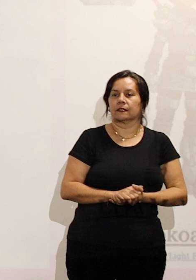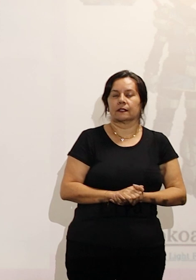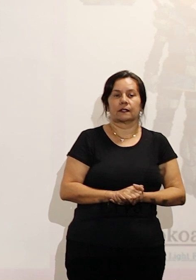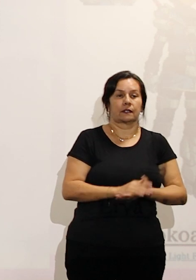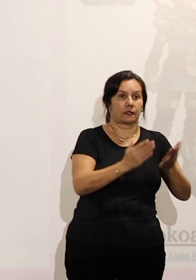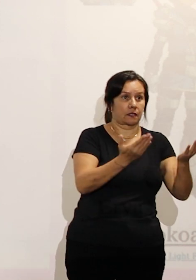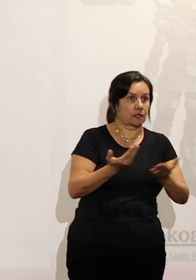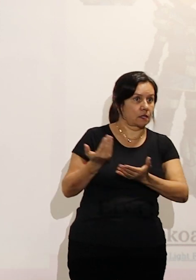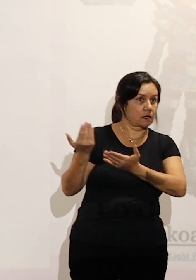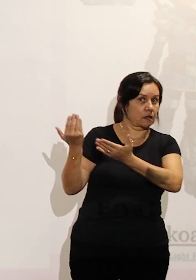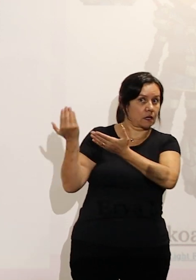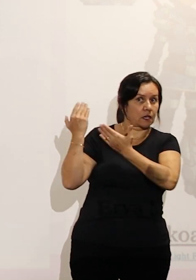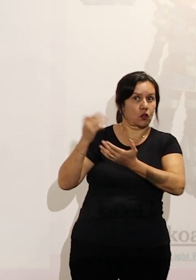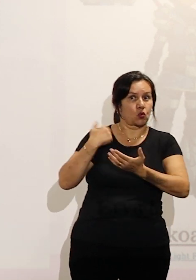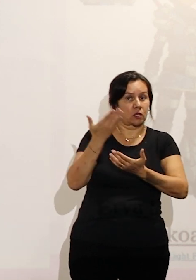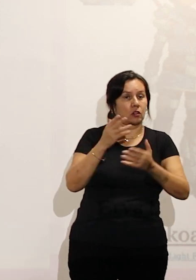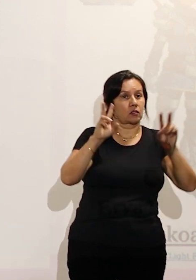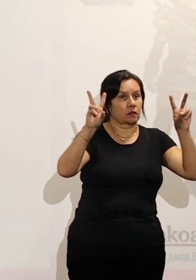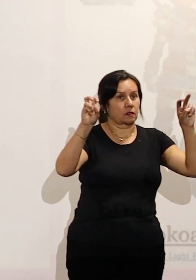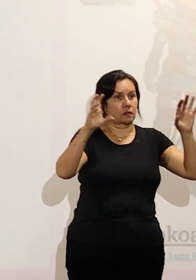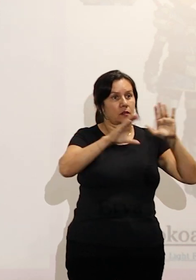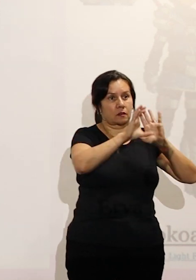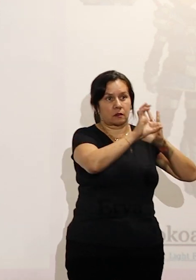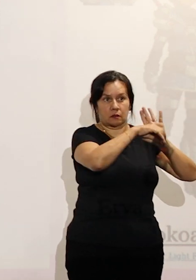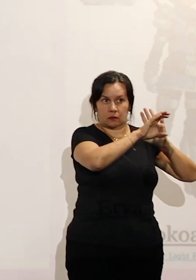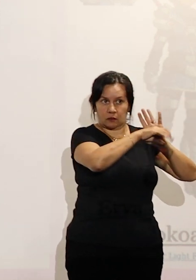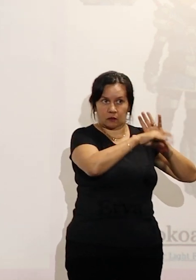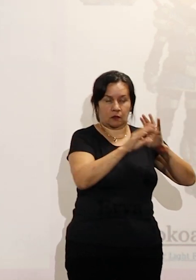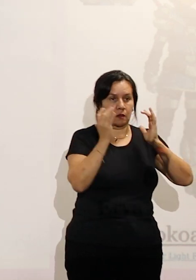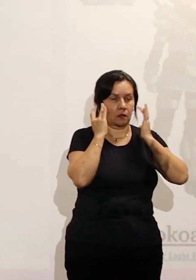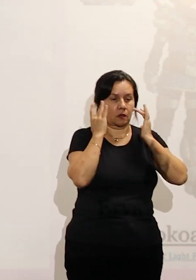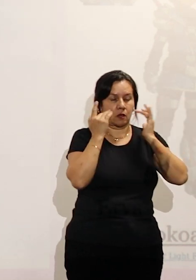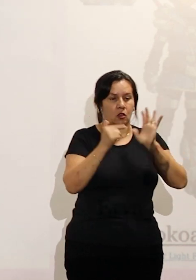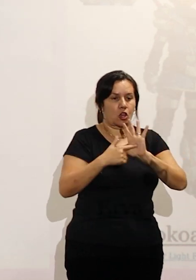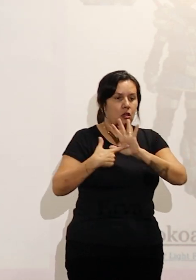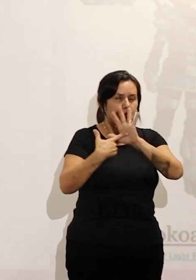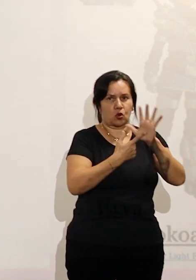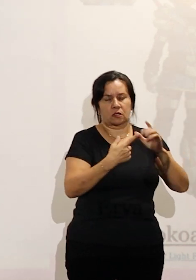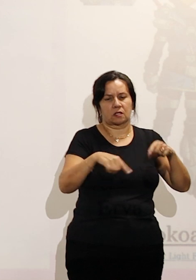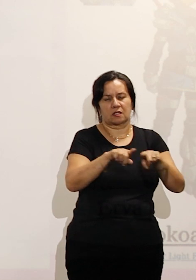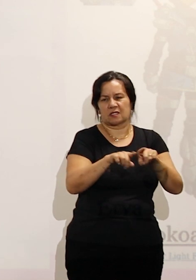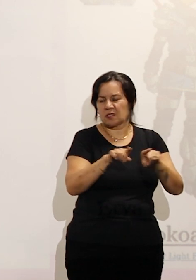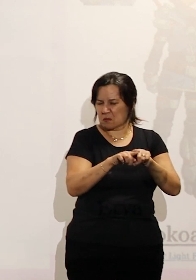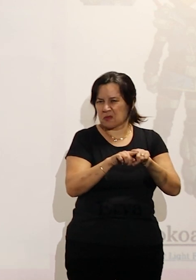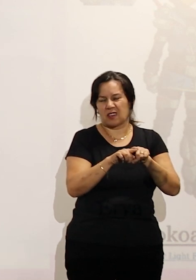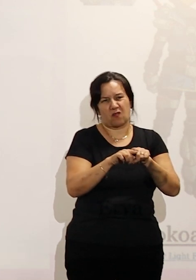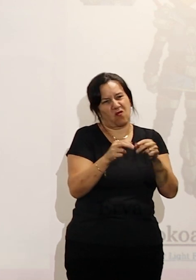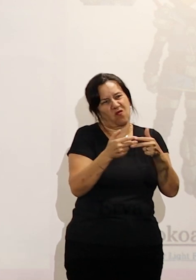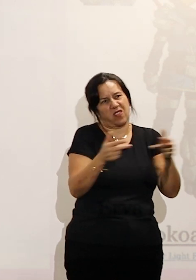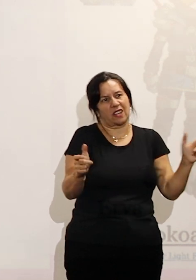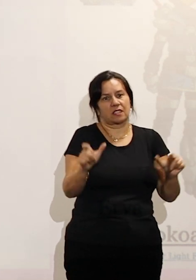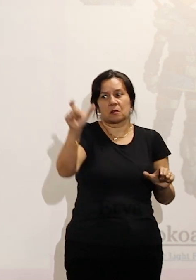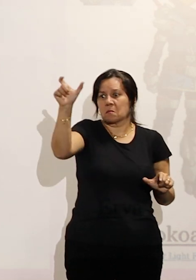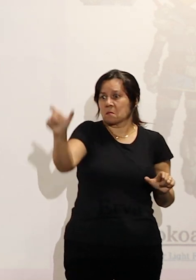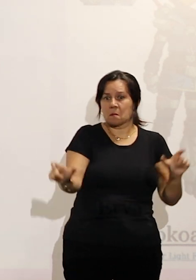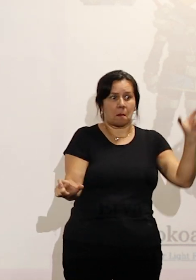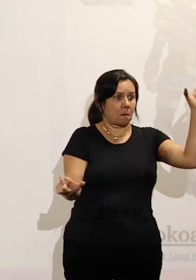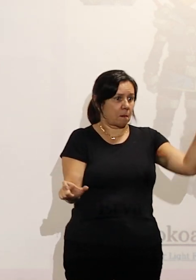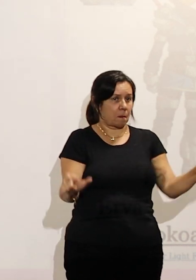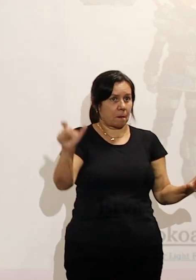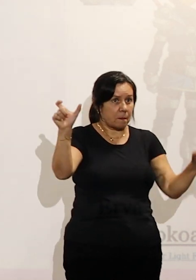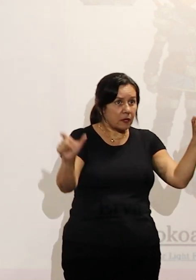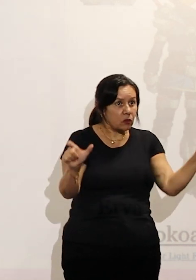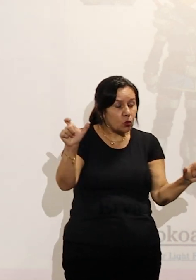E aqui, quando a gente fala em concept art, então a gente tem cenas, né, que nem eu mostrei ali a do Lamen Shop, mas você também tem concept art de personagens, é uma das coisas que as pessoas